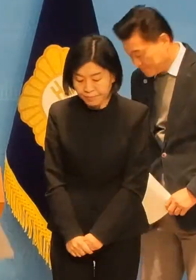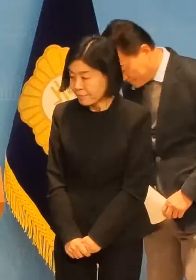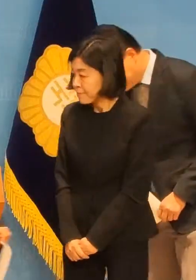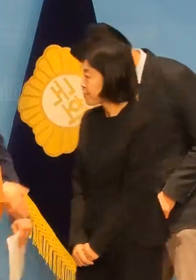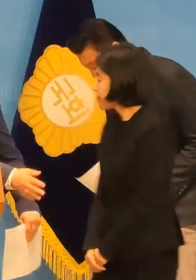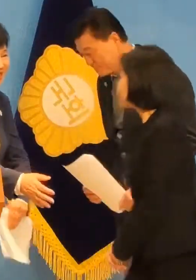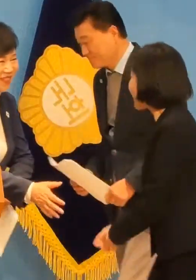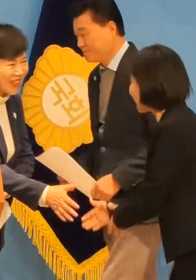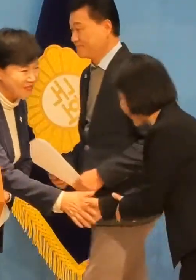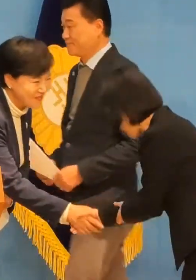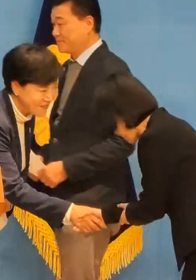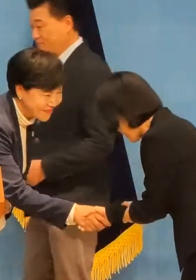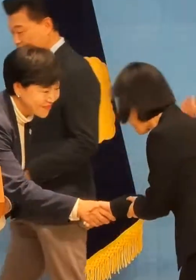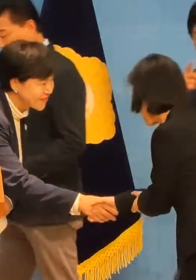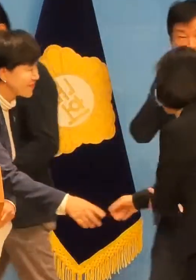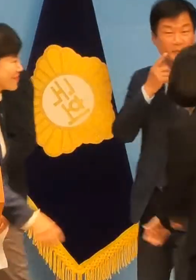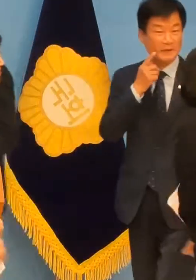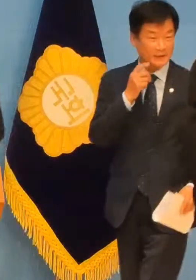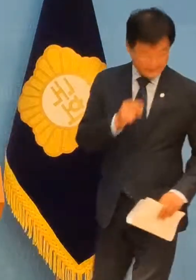네, 수고하셨습니다.